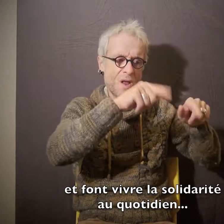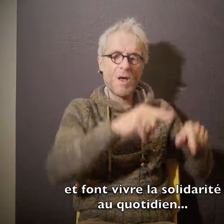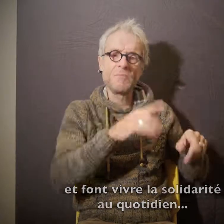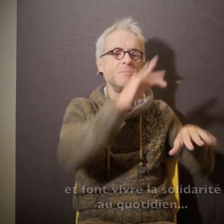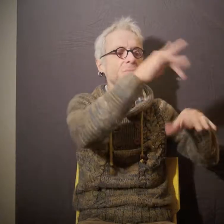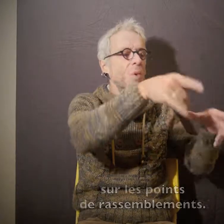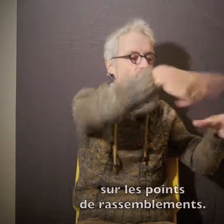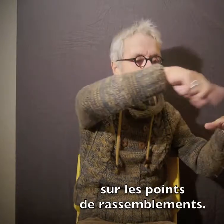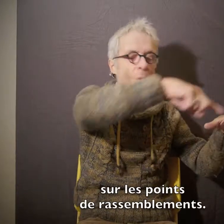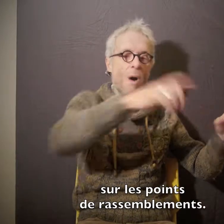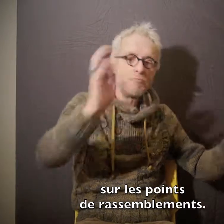de rassemblement.